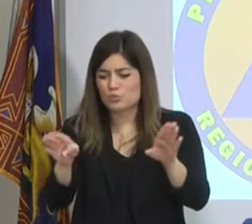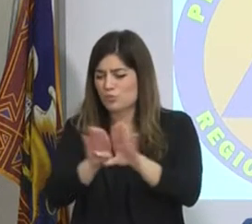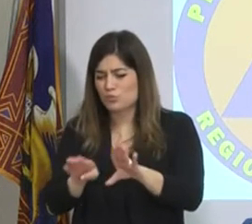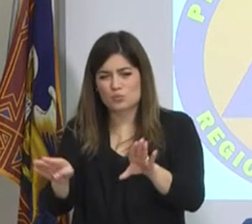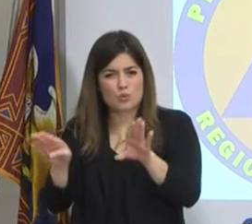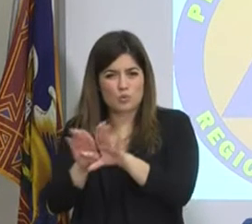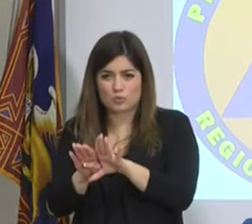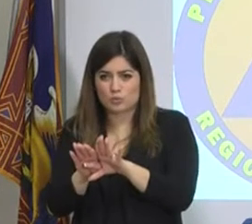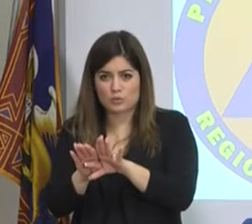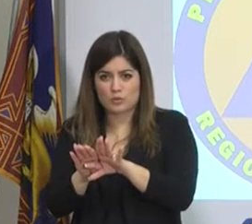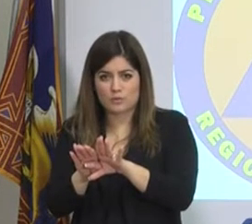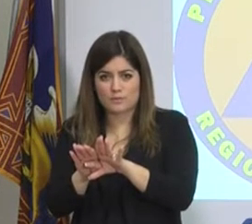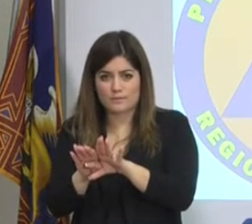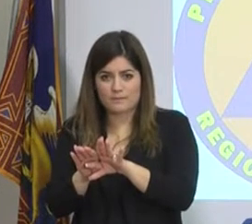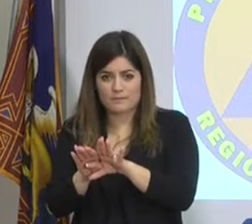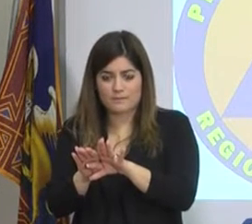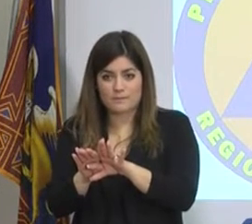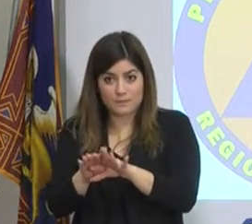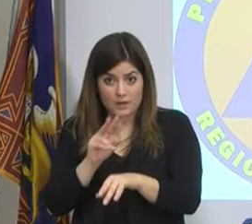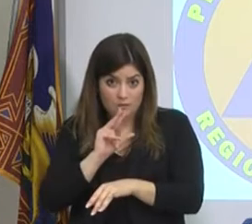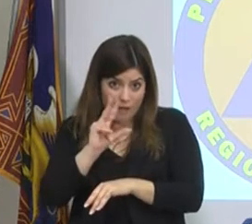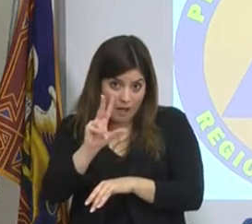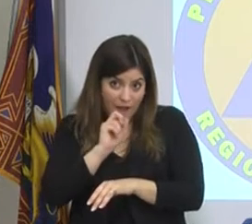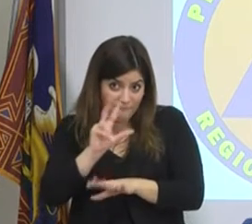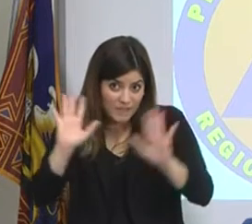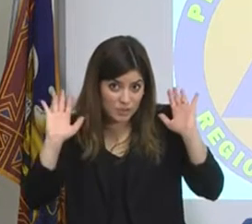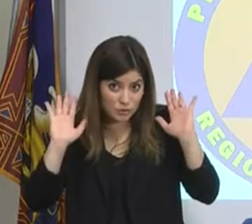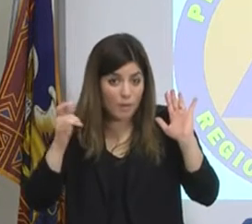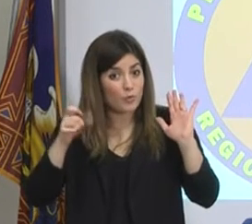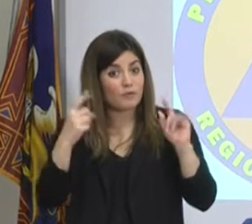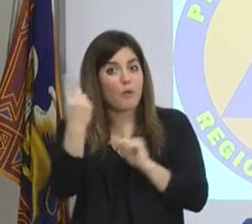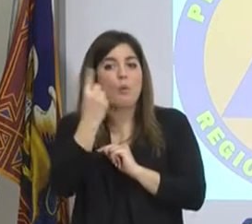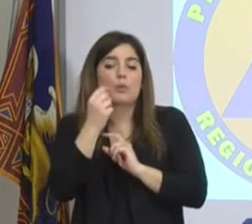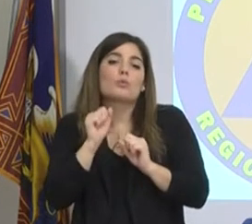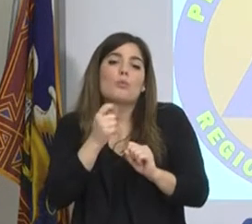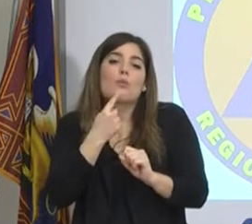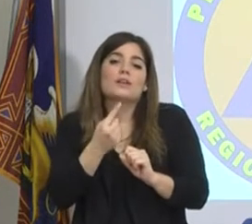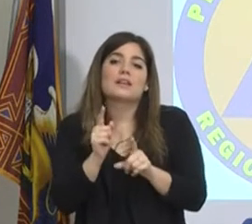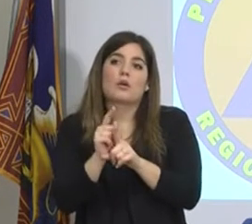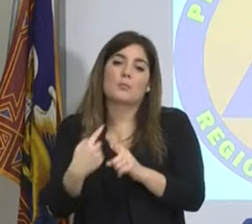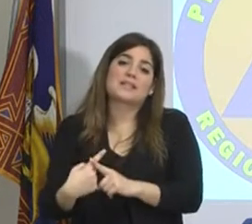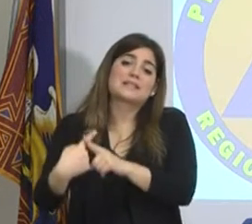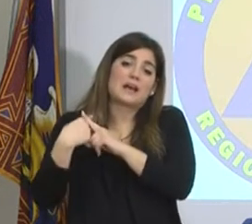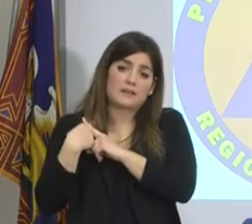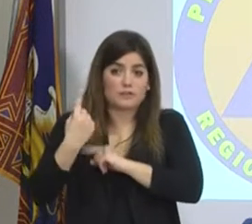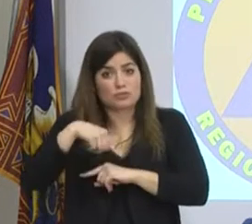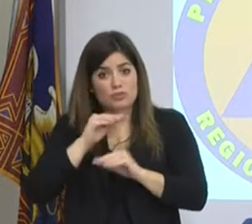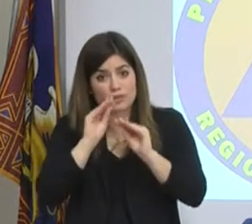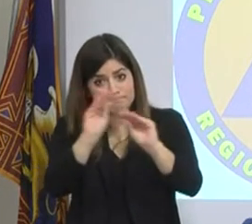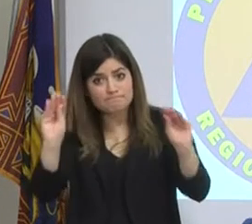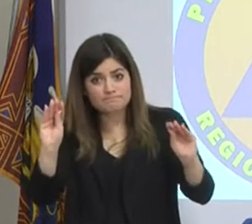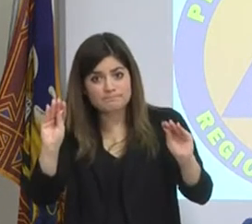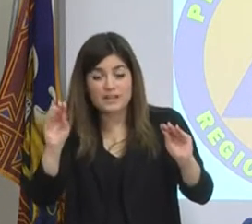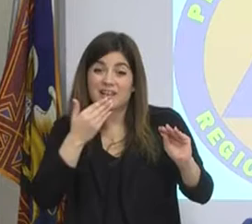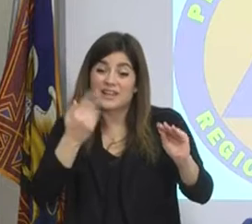veicoli lo dico perché qualcuno deve capire che questo sacrificio che abbiamo chiesto ci ha